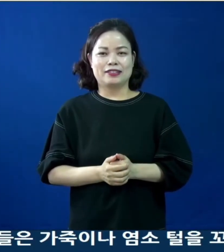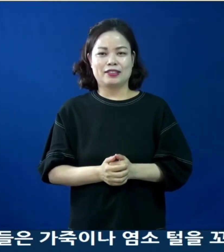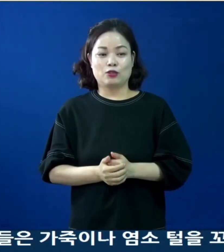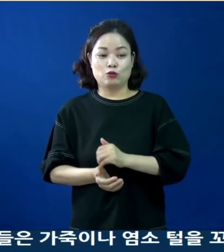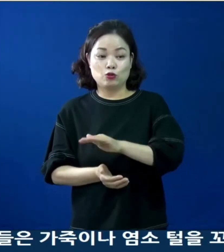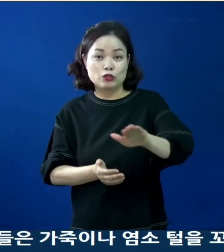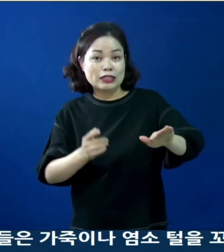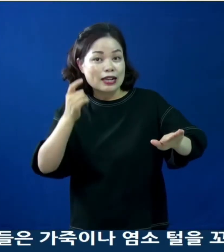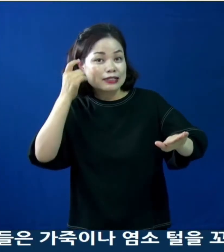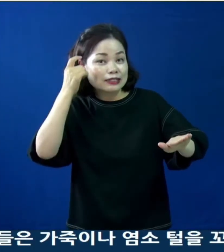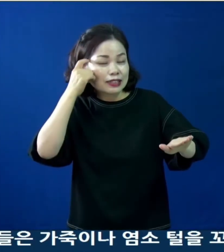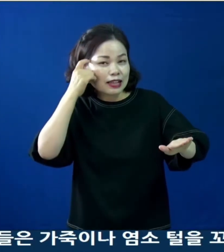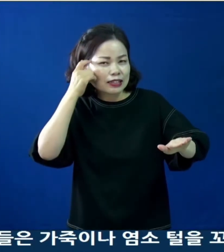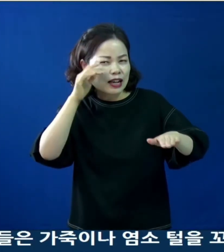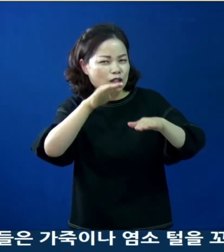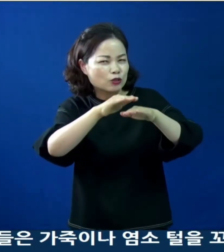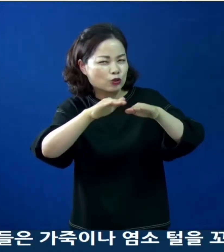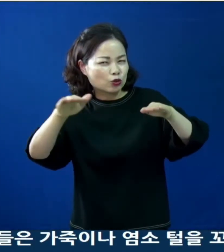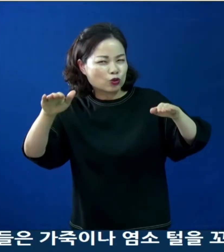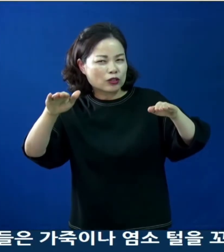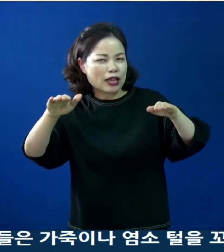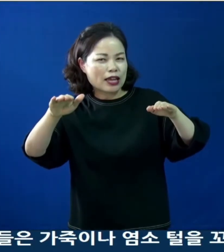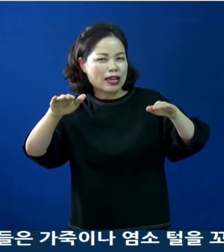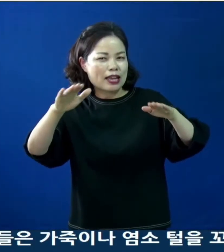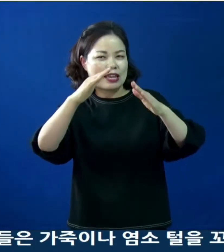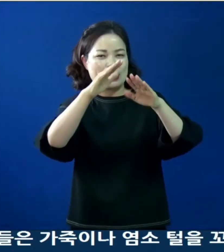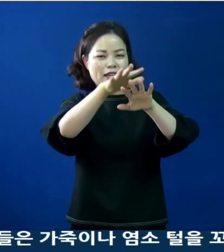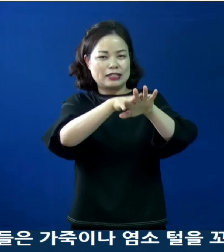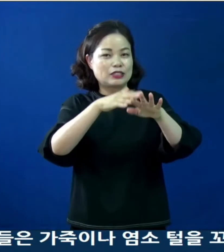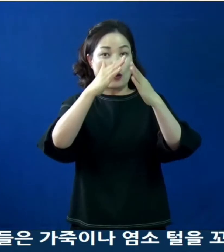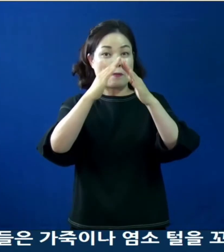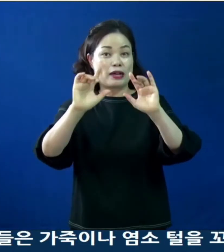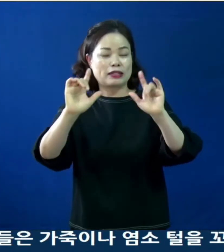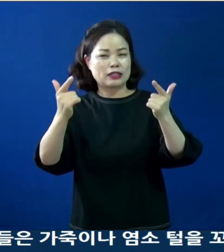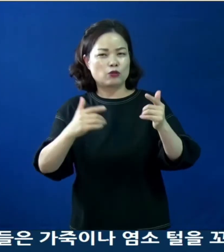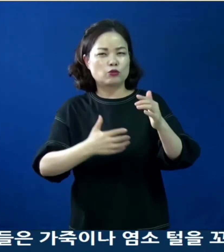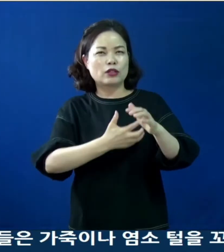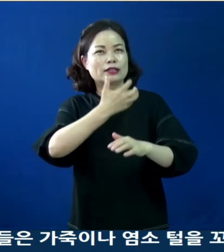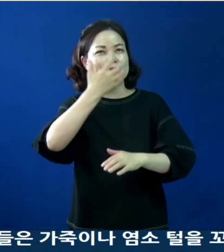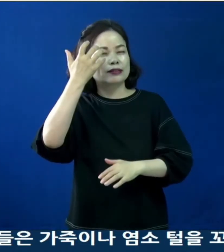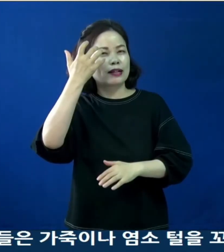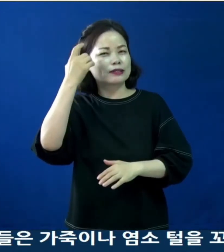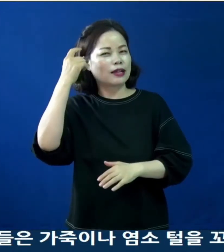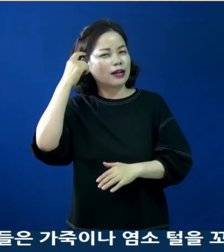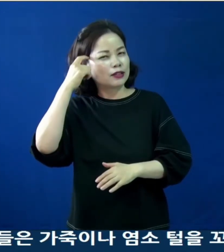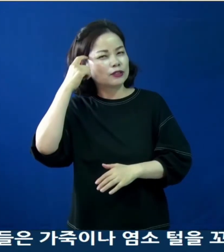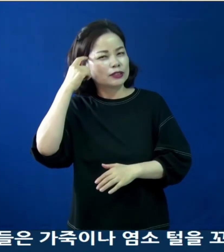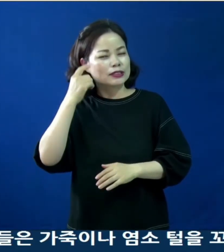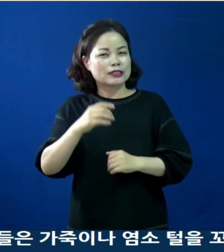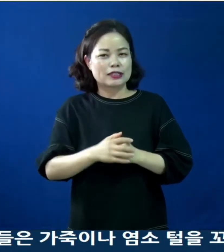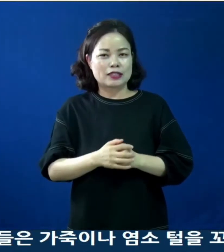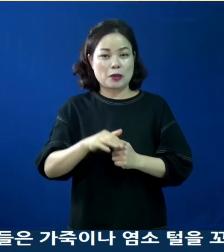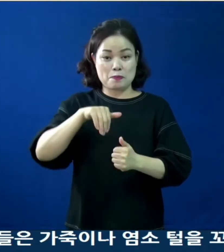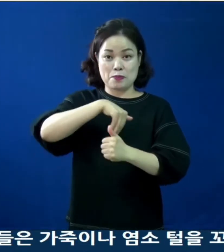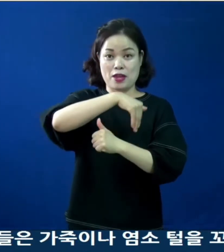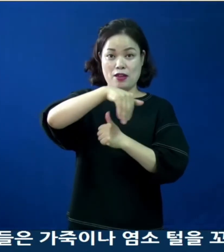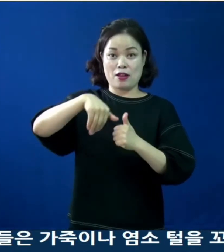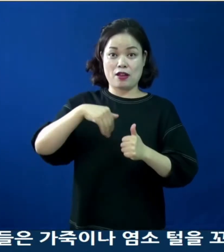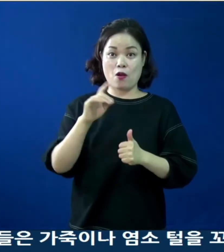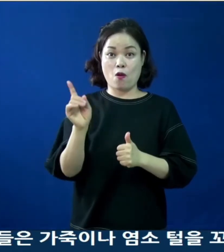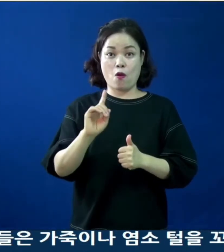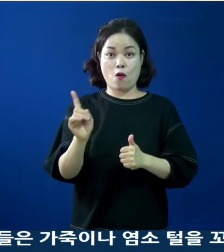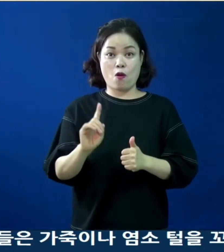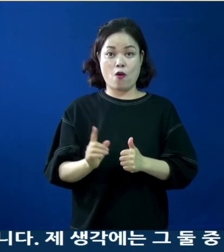우리가 생각하는 수준의 천막은 아니었고요. 아마 우리가 조금 상상해 볼 수 있는 부분 배경 중에는 이런 건 있어요. 어떤